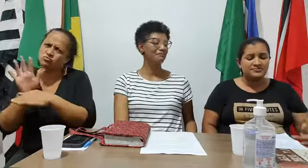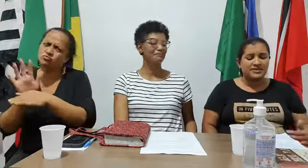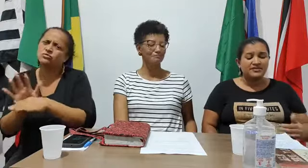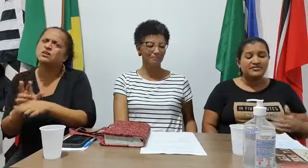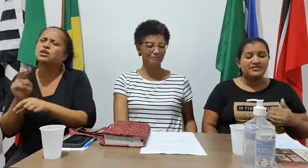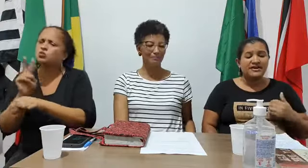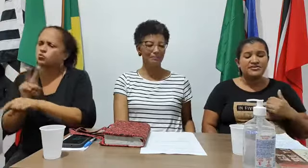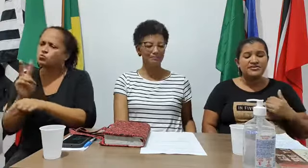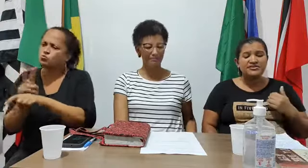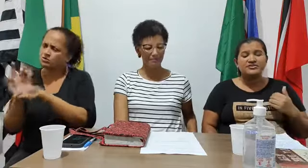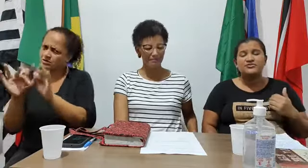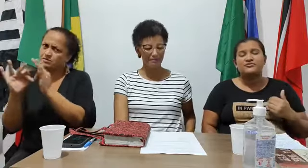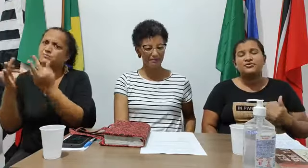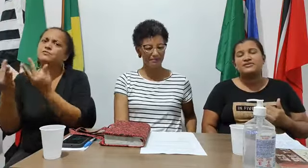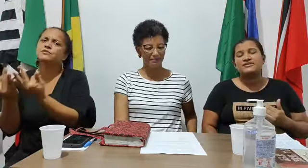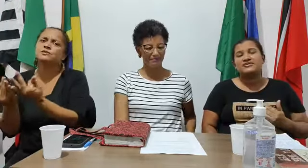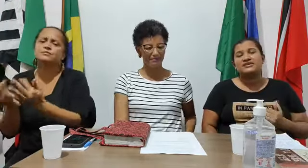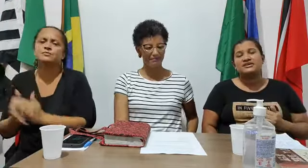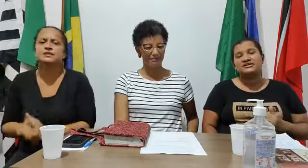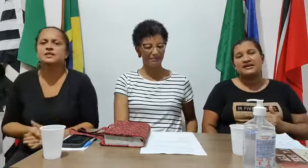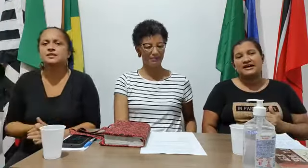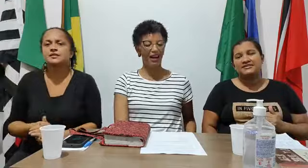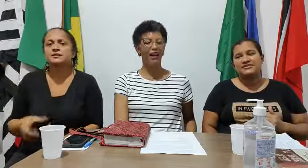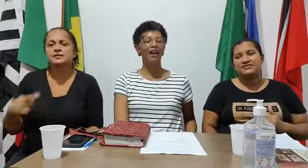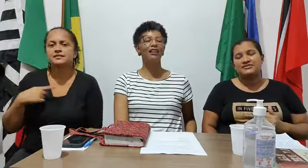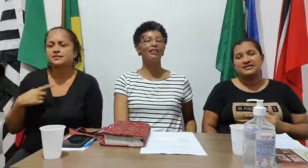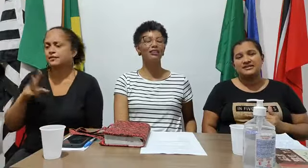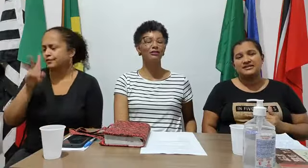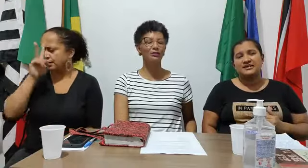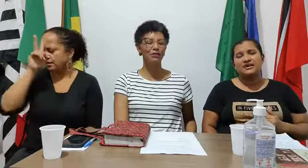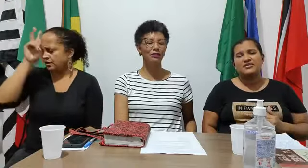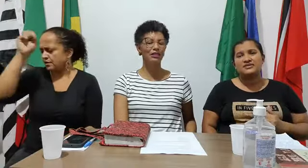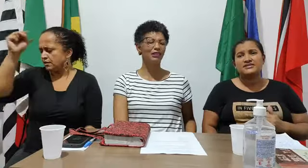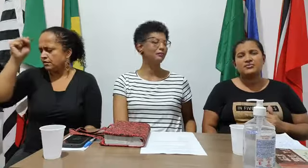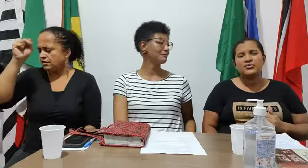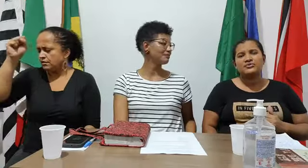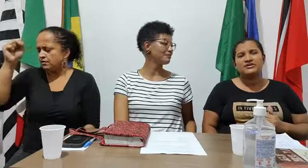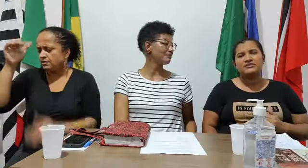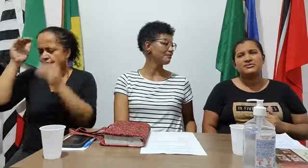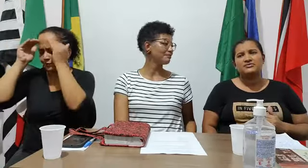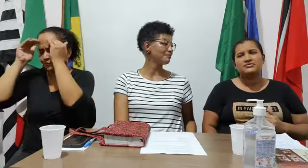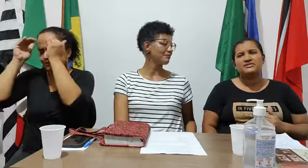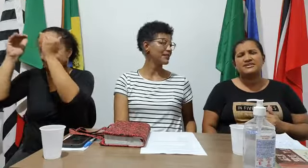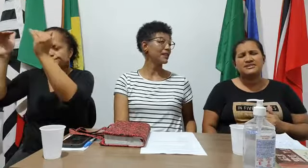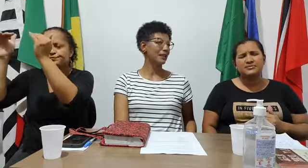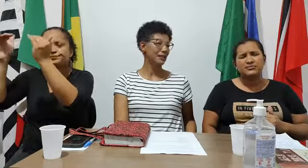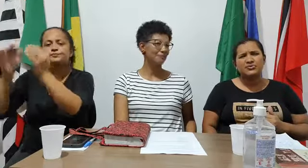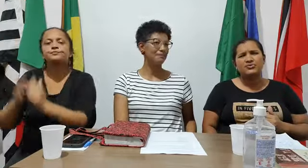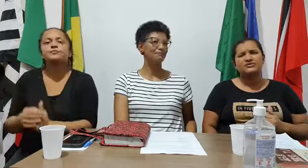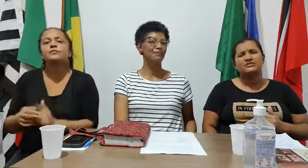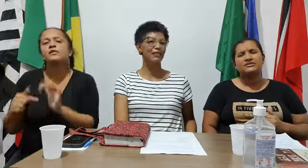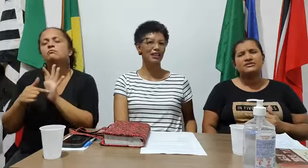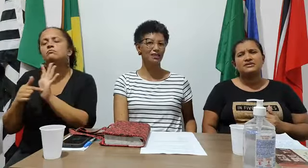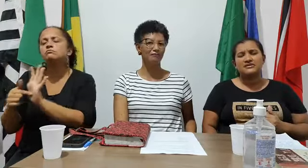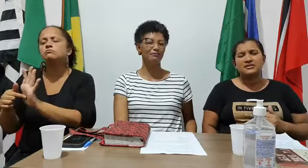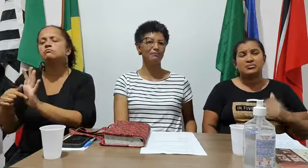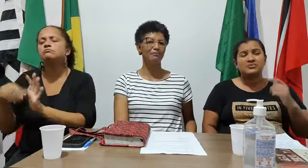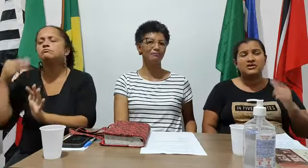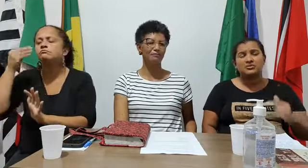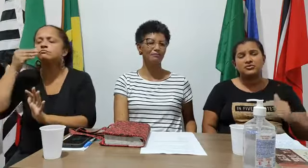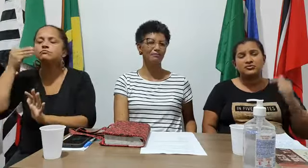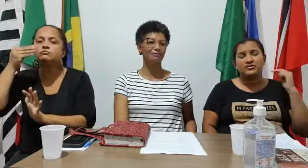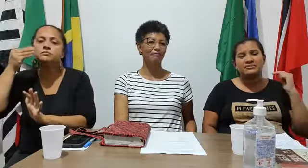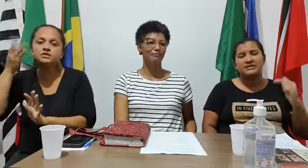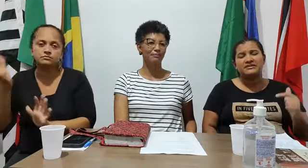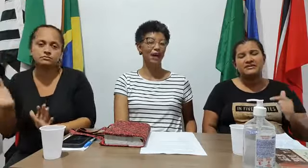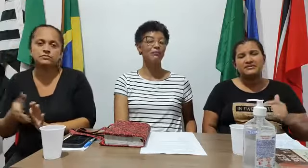família, veste-se de força e dignidade. Né? É o testemunho, né, irmãos? Testemunho. Sim. Primeiro